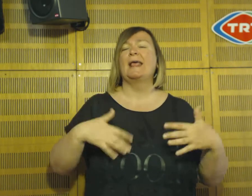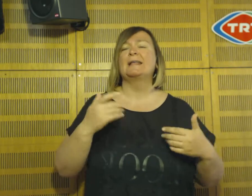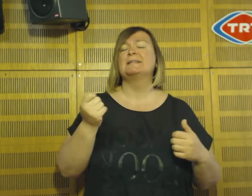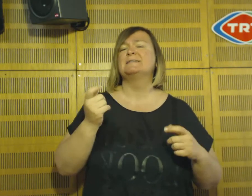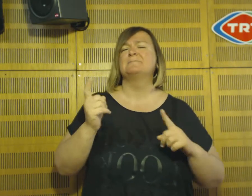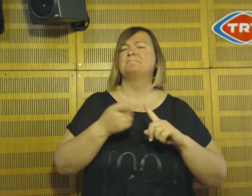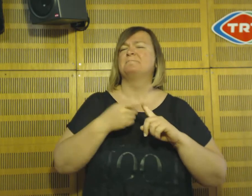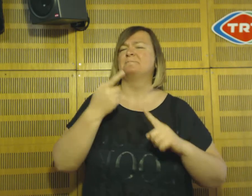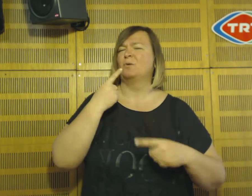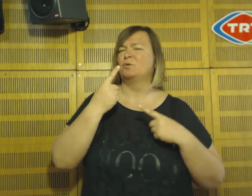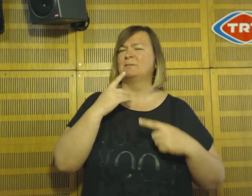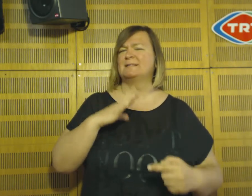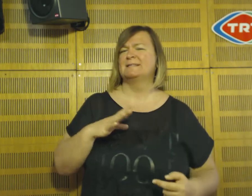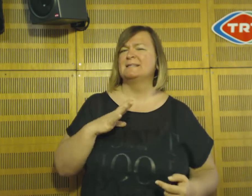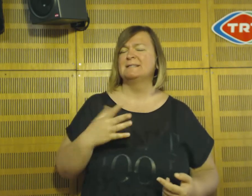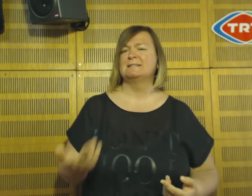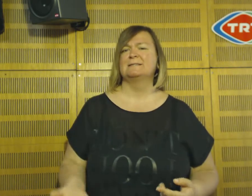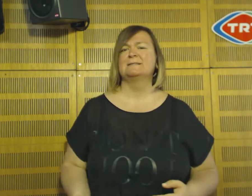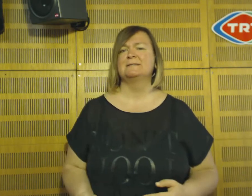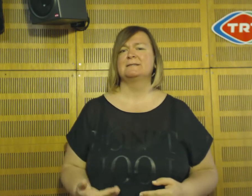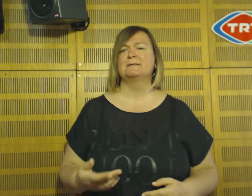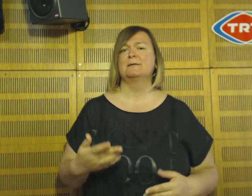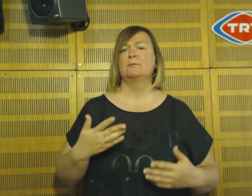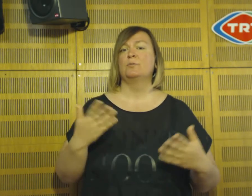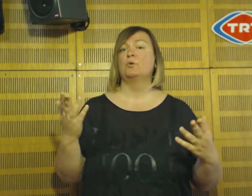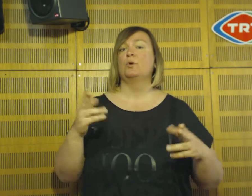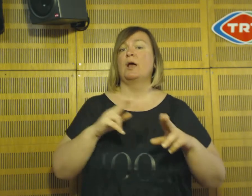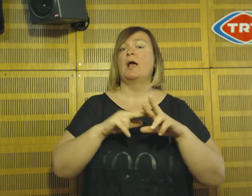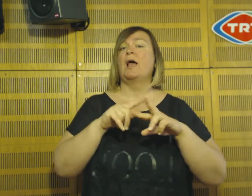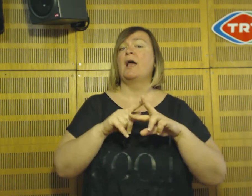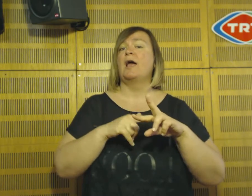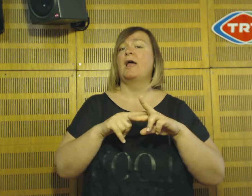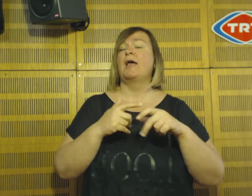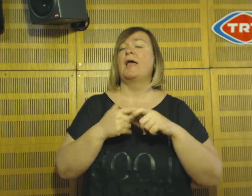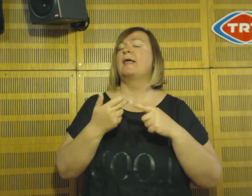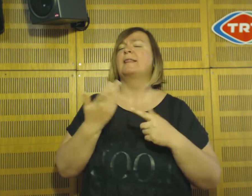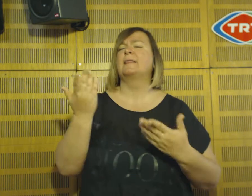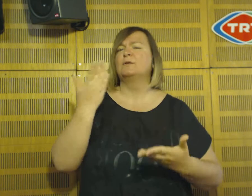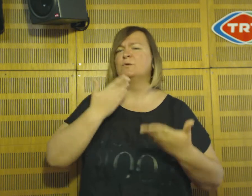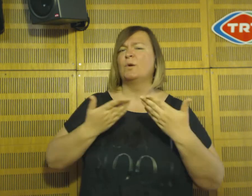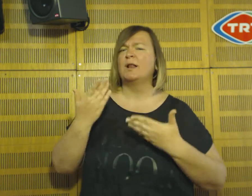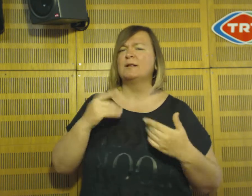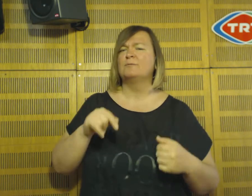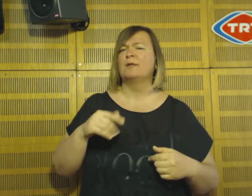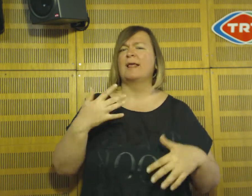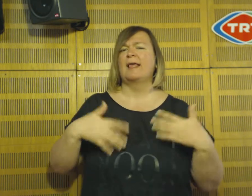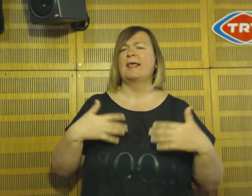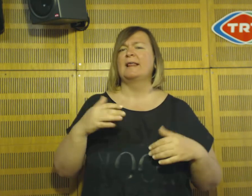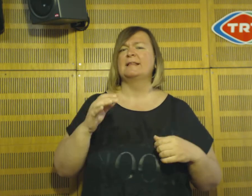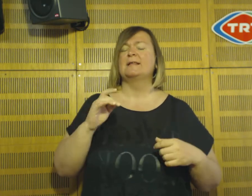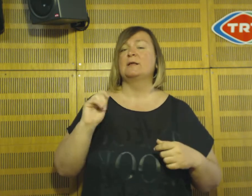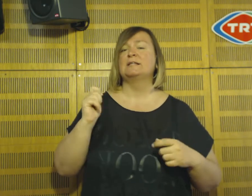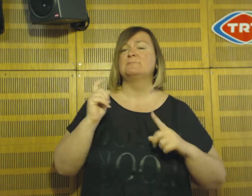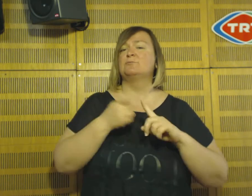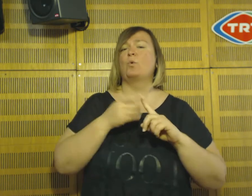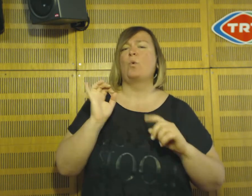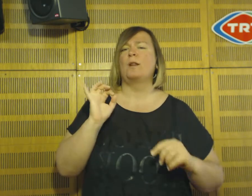hakkında konuşmak isteriz. Sayın Büyükkayaer, ne söylersiniz acaba bu konuda engelli istihdamının önemi konusunda?